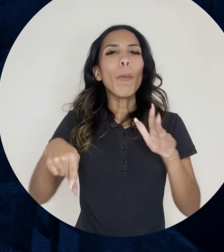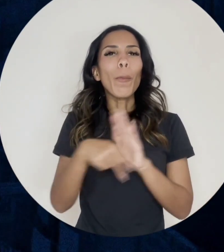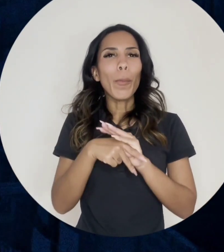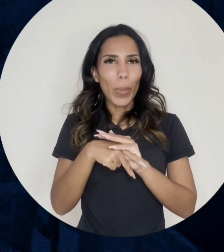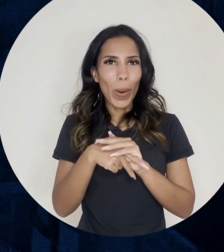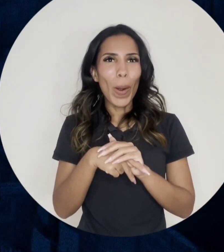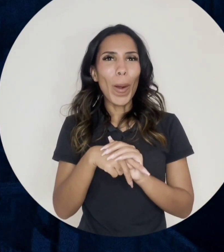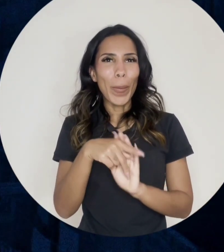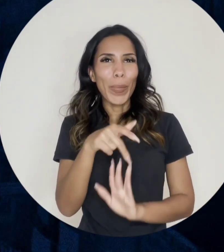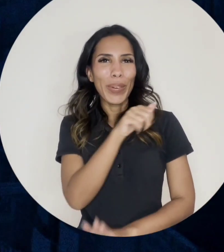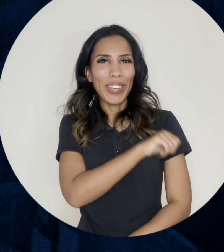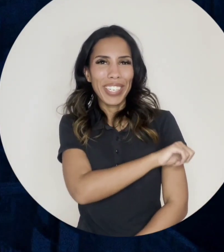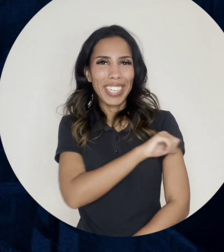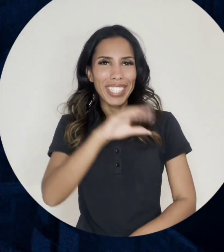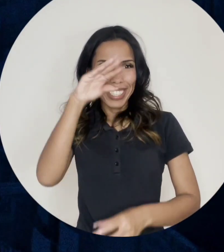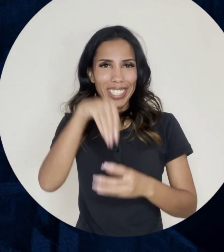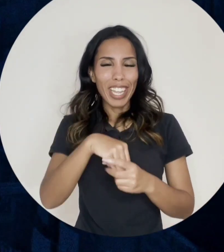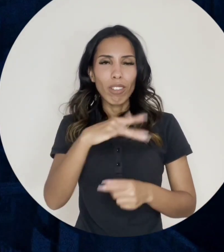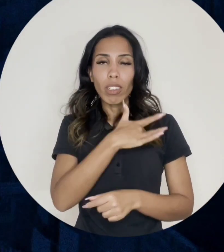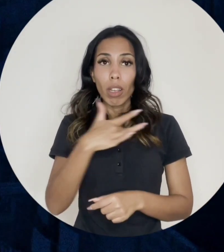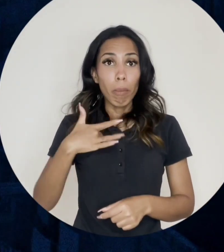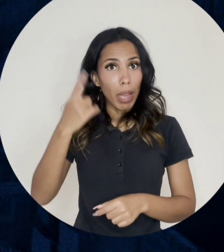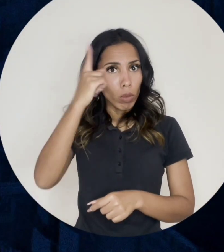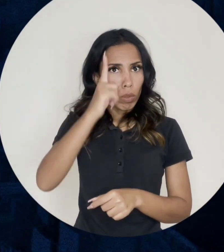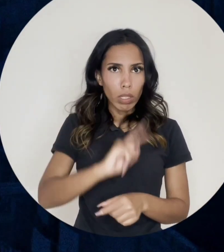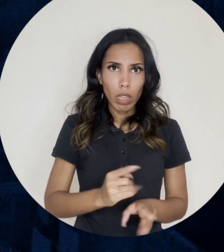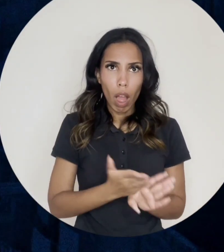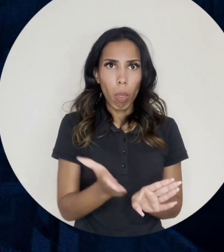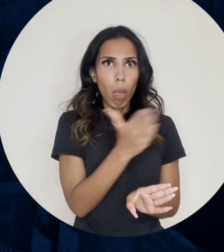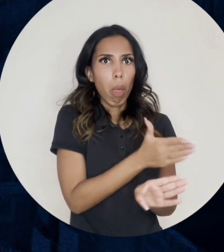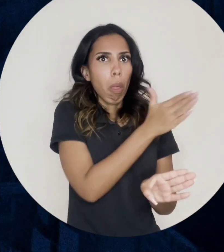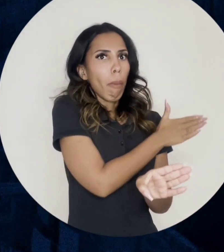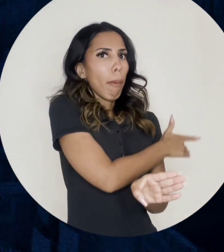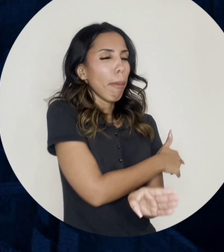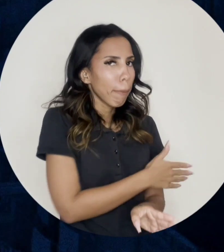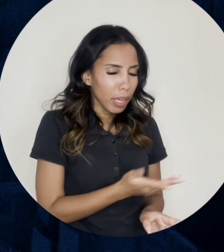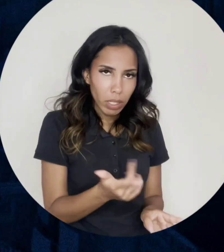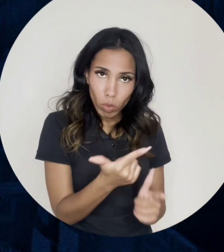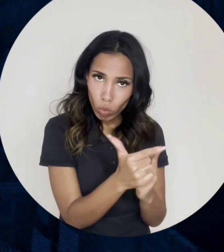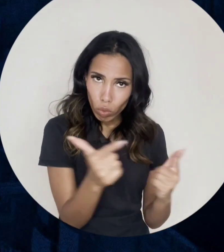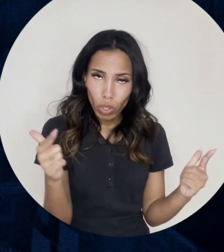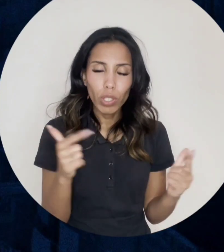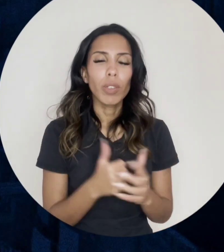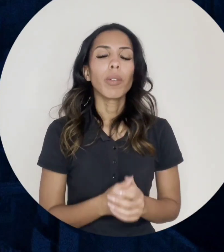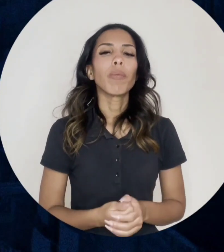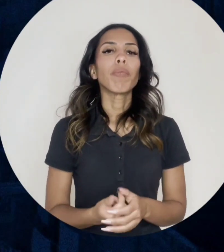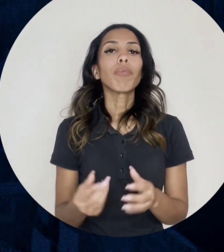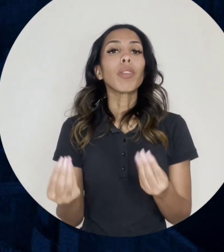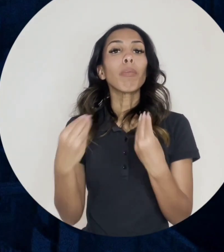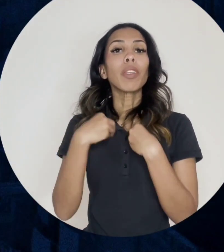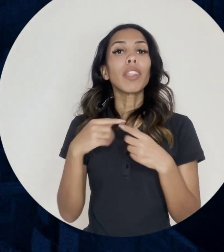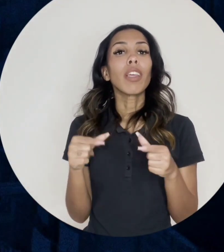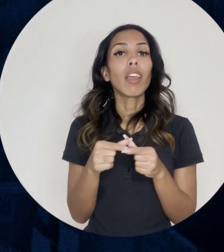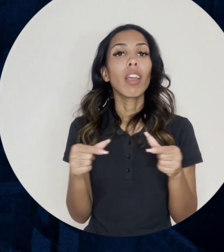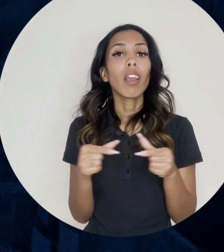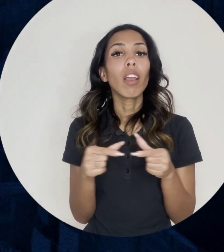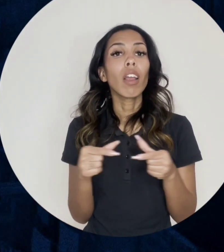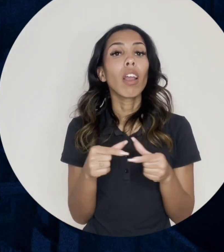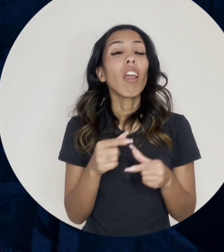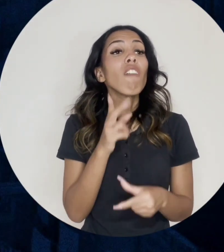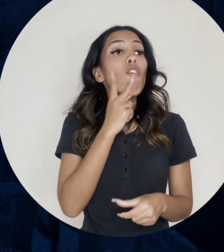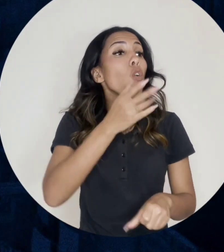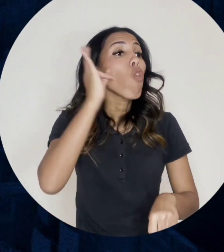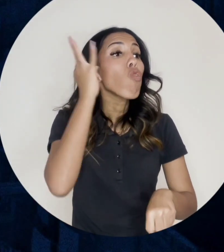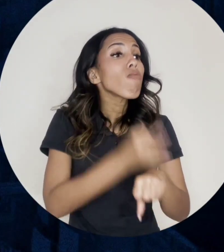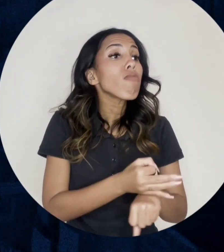casa sabe em do casa, histórico. não sabe como que era. Né? Aí ela me deu um cartãozinho. Você não falta